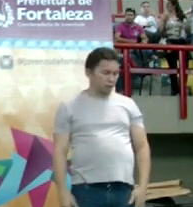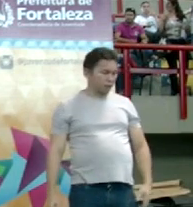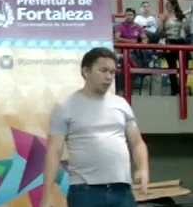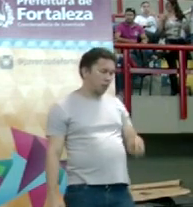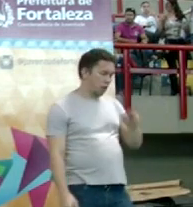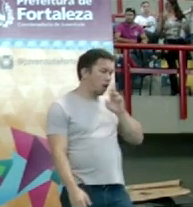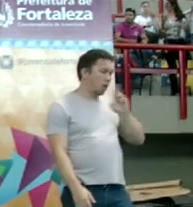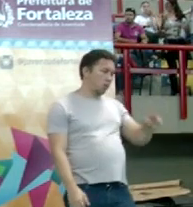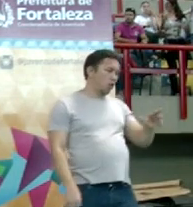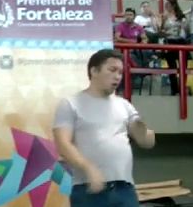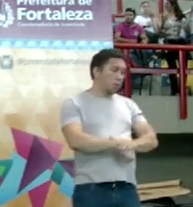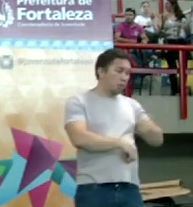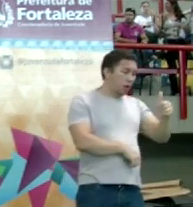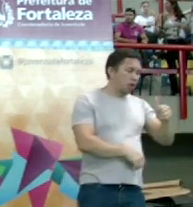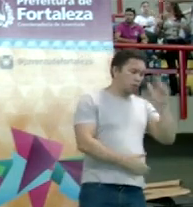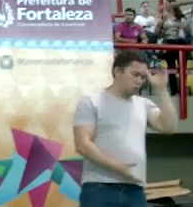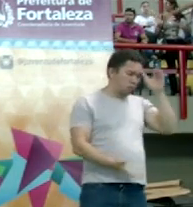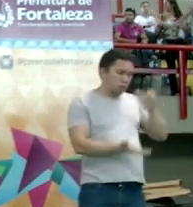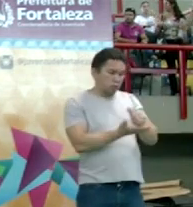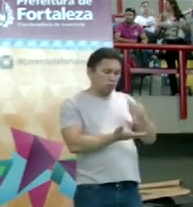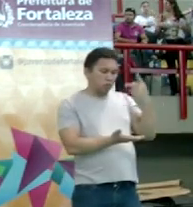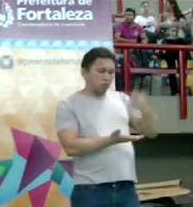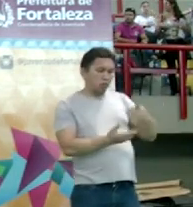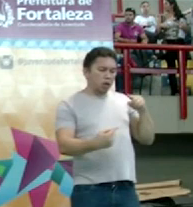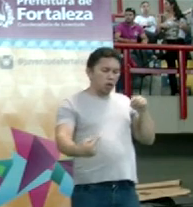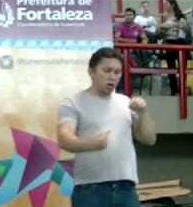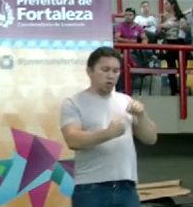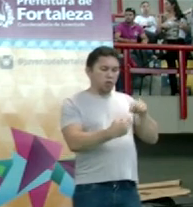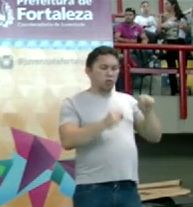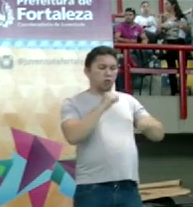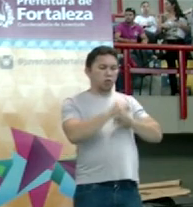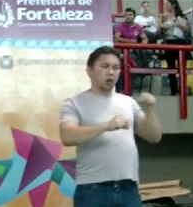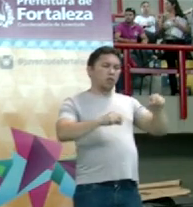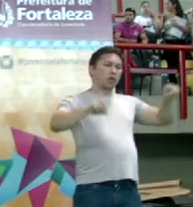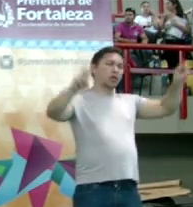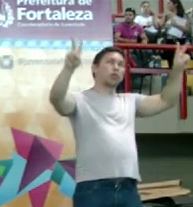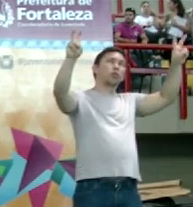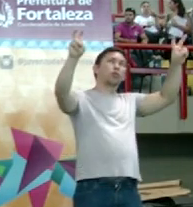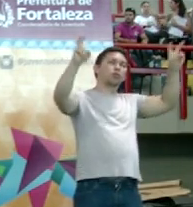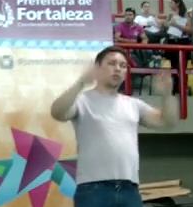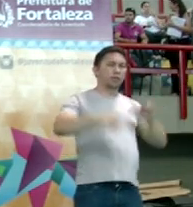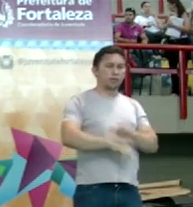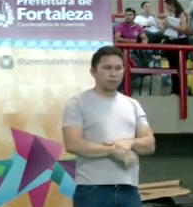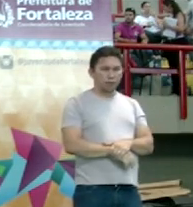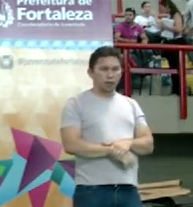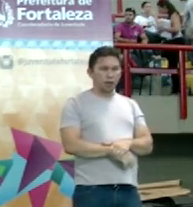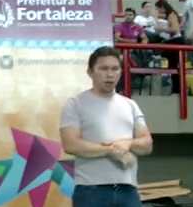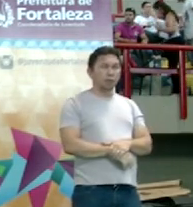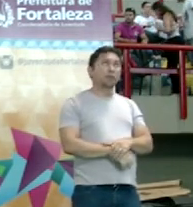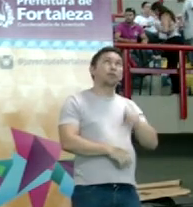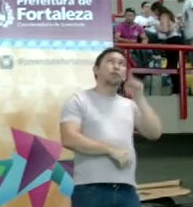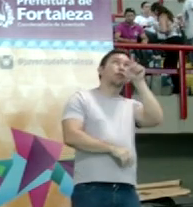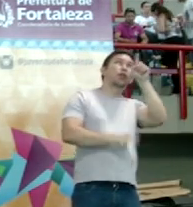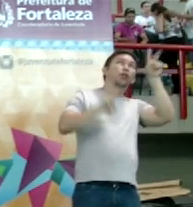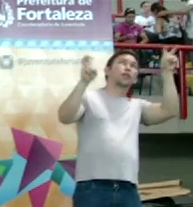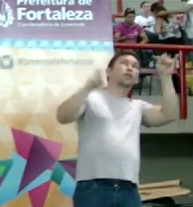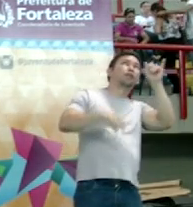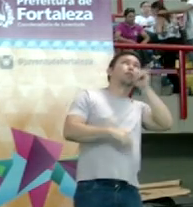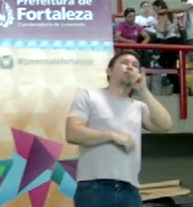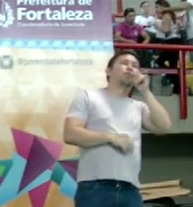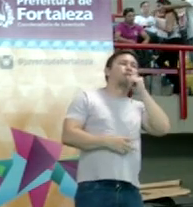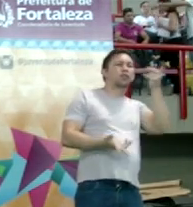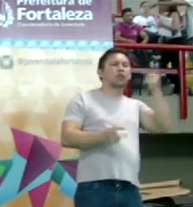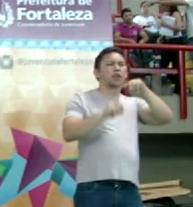tipo de tese a ser feita, ela tem a ver com o assunto. Se é uma coisa que, por